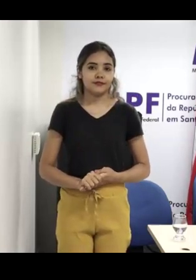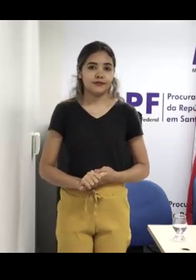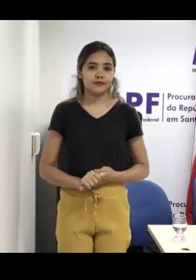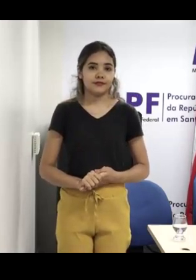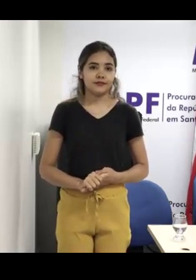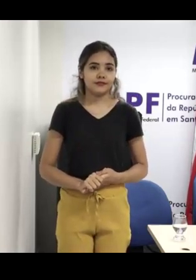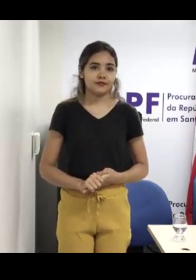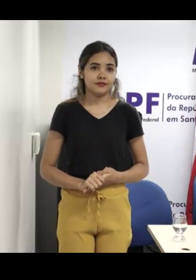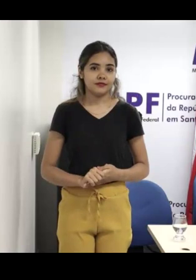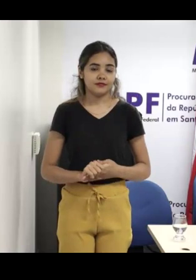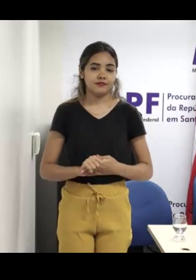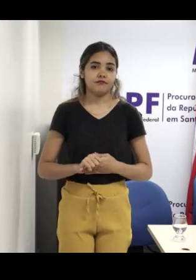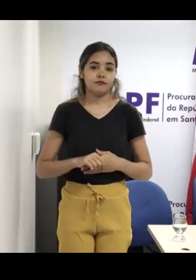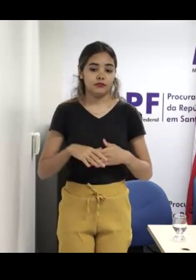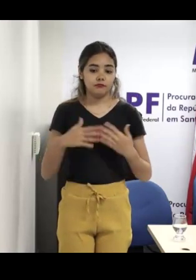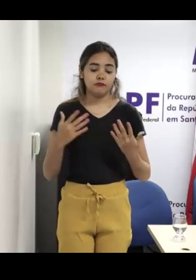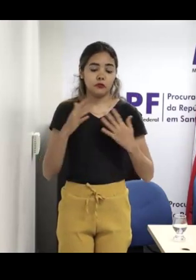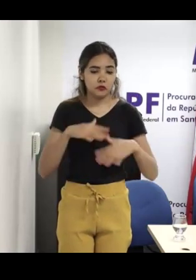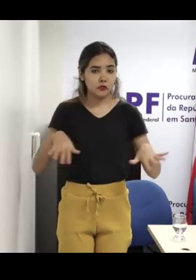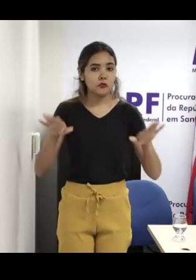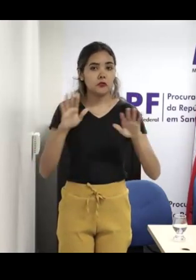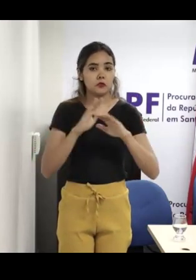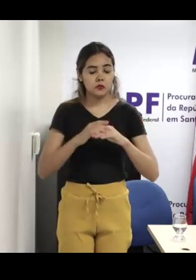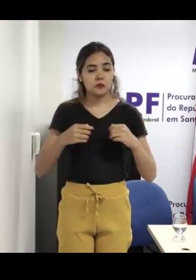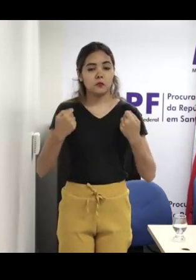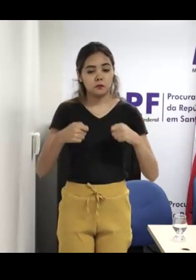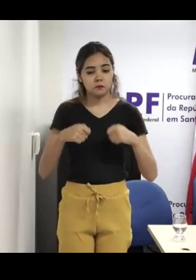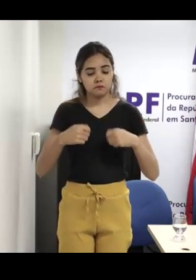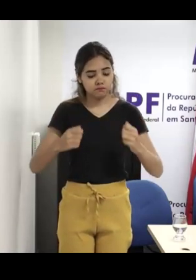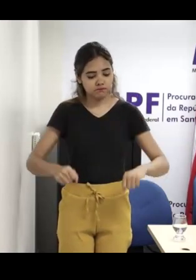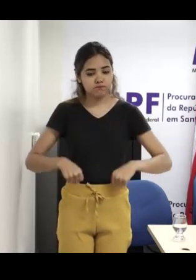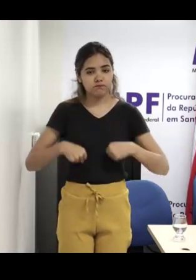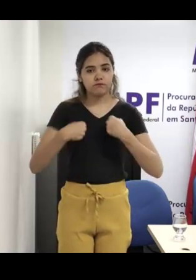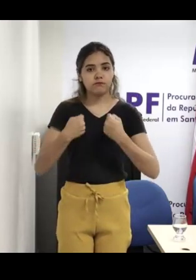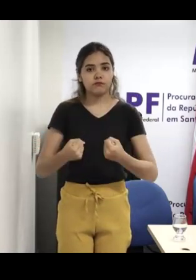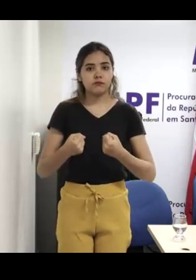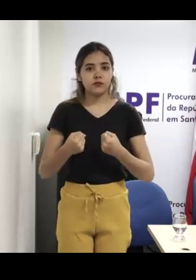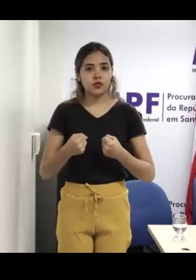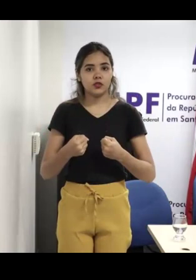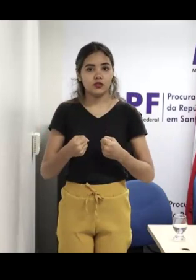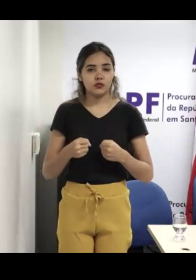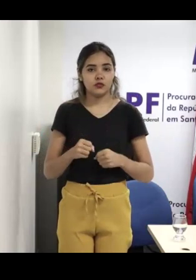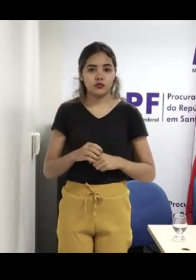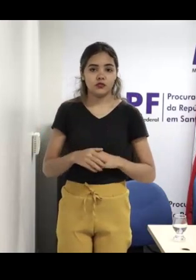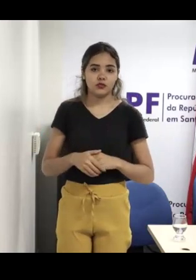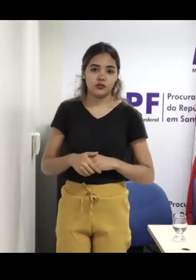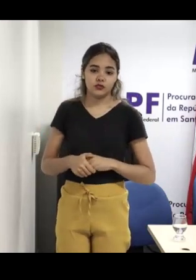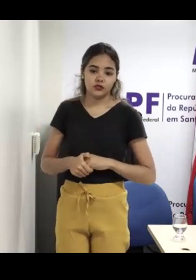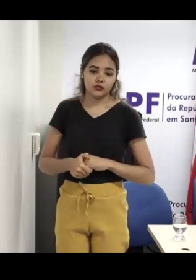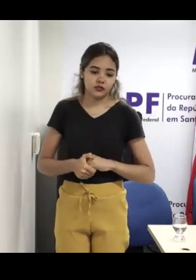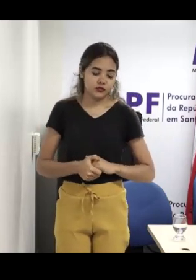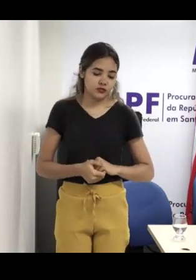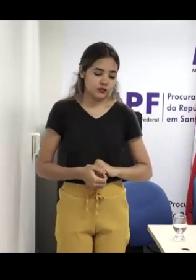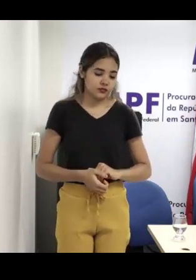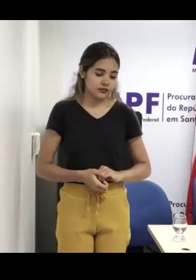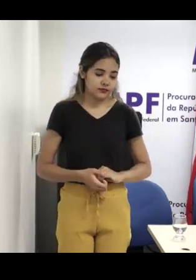nós temos que cobrar tem que ser prioridade aqui no no no Ministério Público Federal nos nos nossos